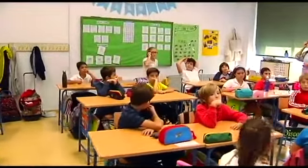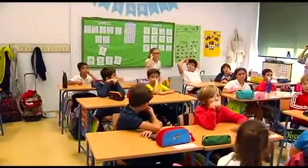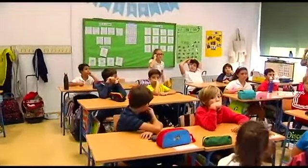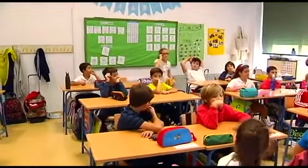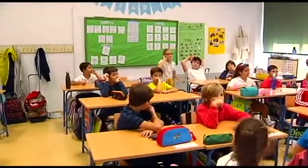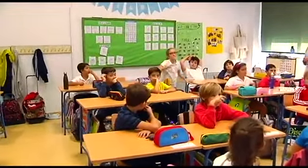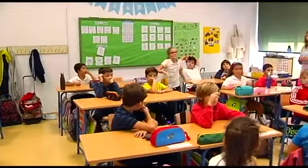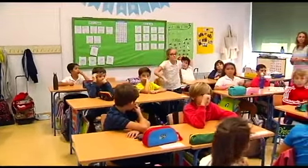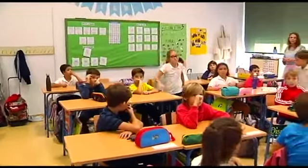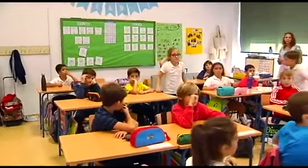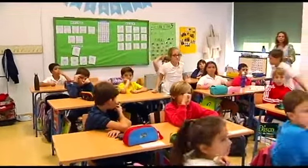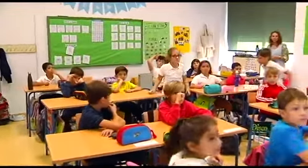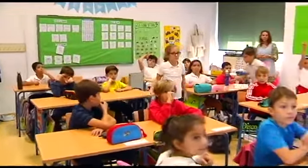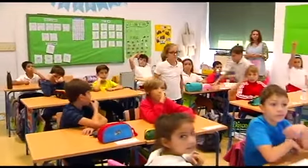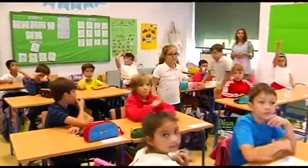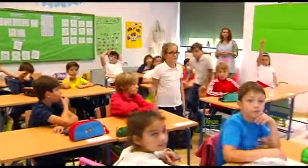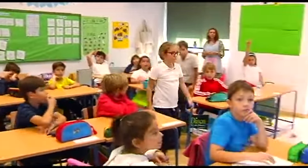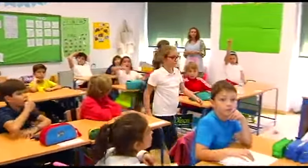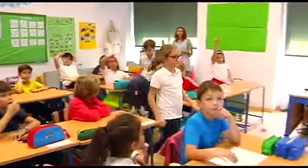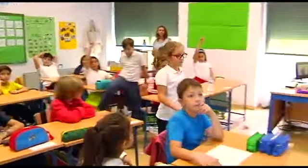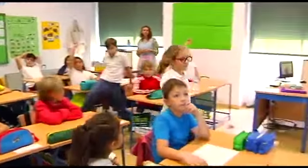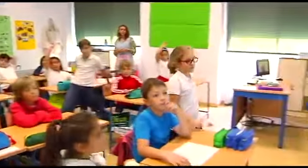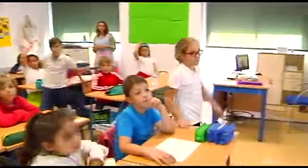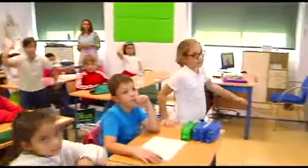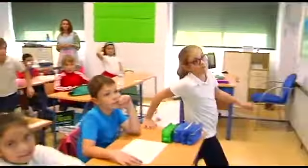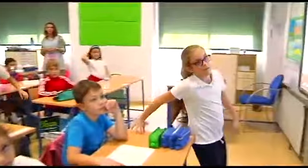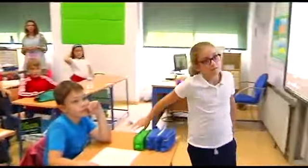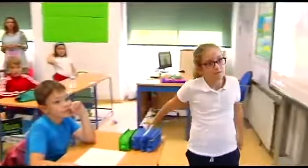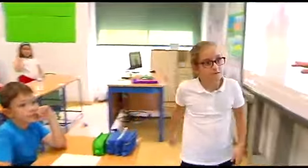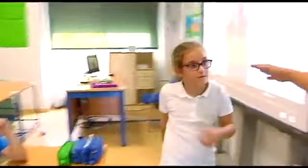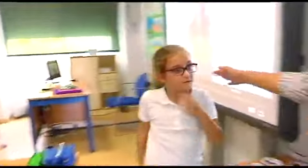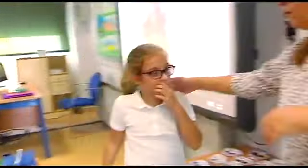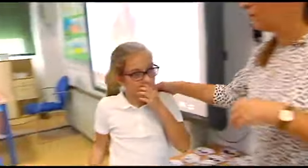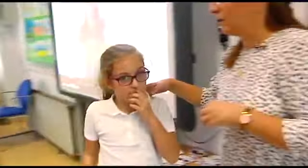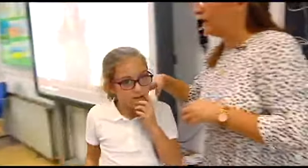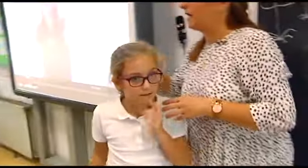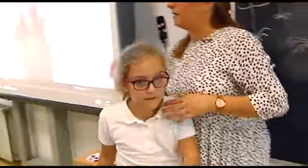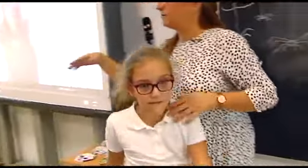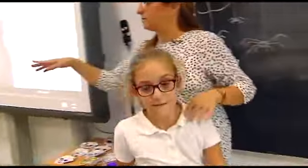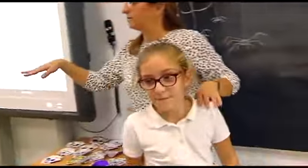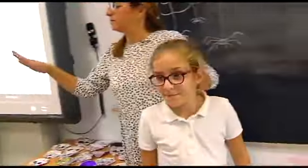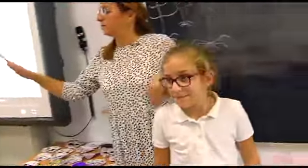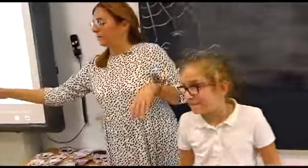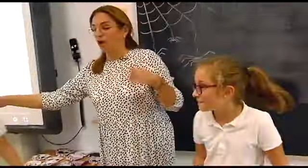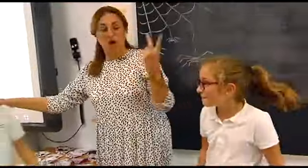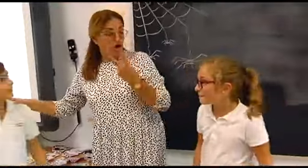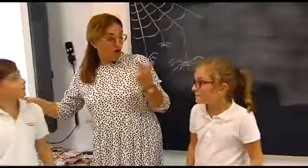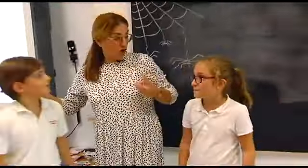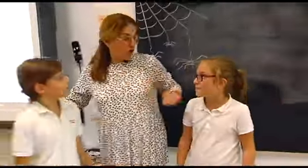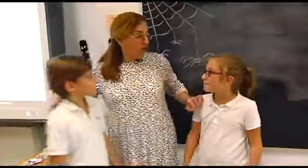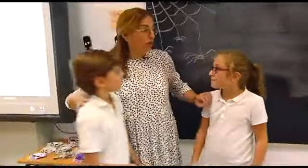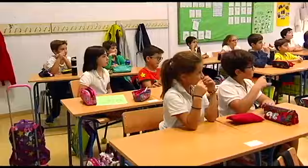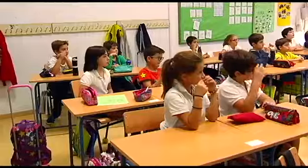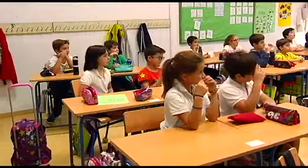con mayúsculas. Después de 15 años de trabajar esta forma de comunicarse con el alumnado, ahora ha conseguido